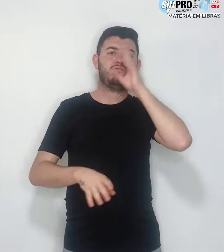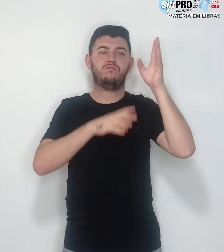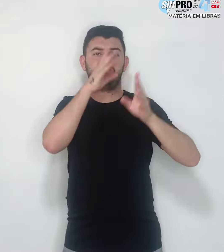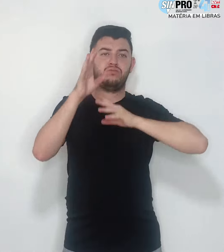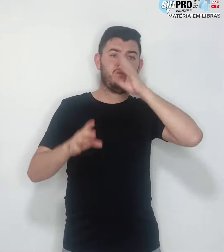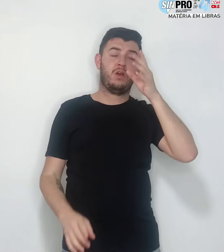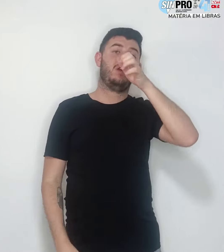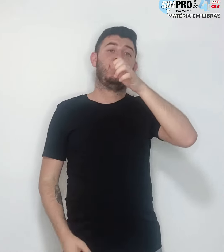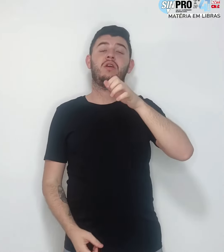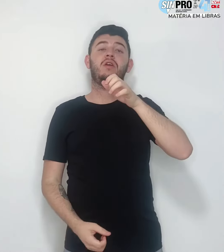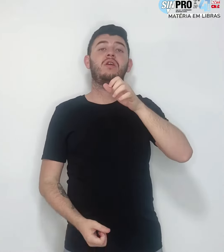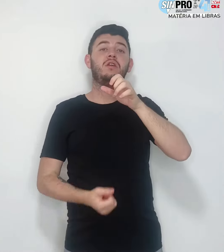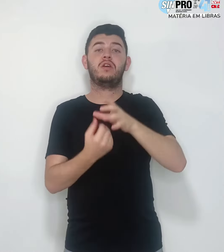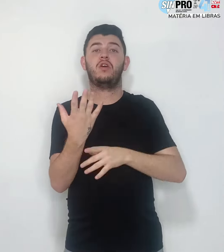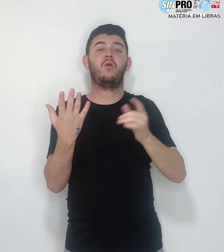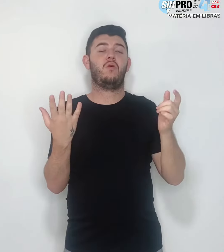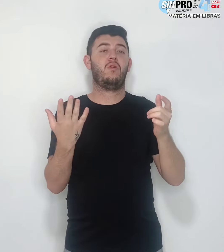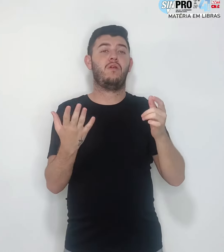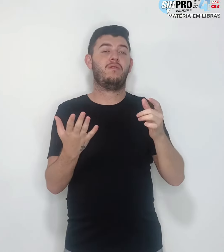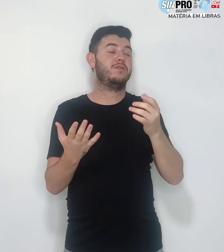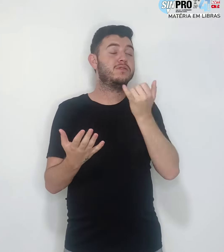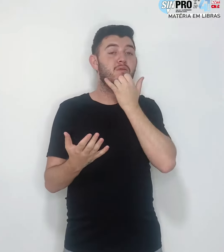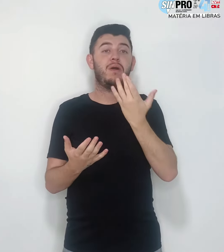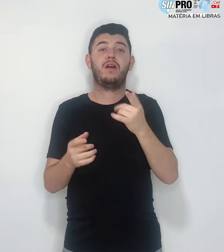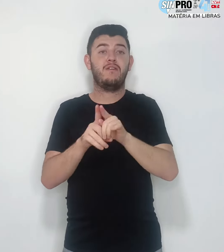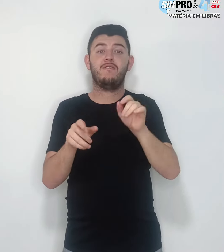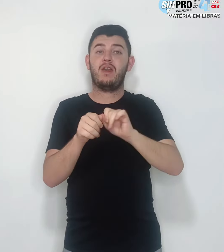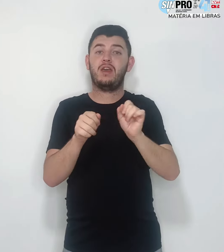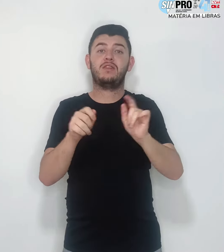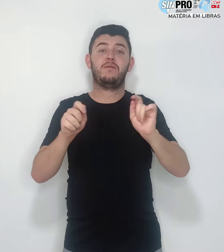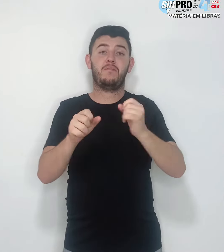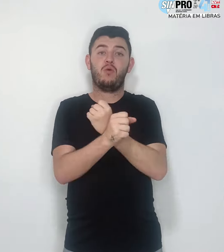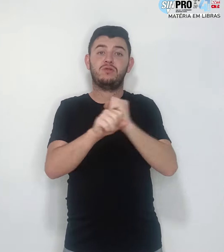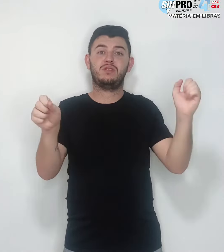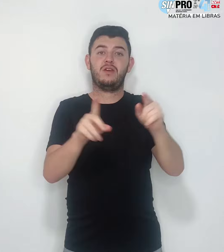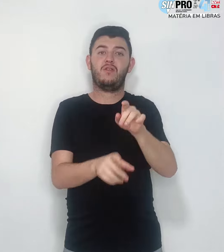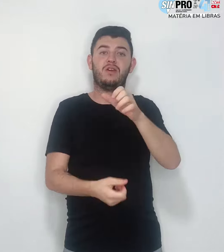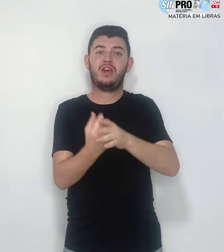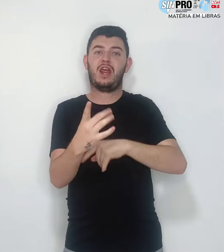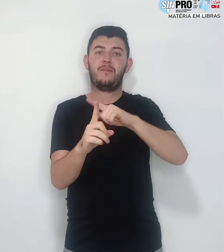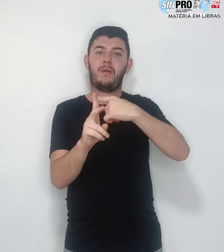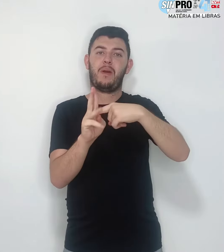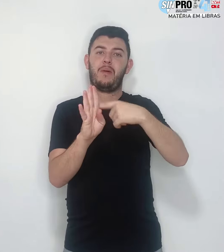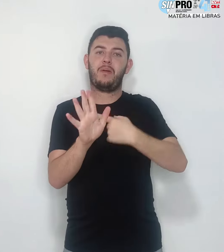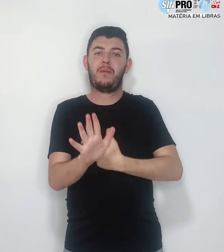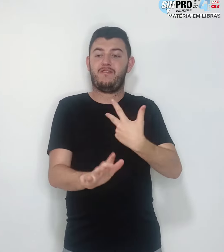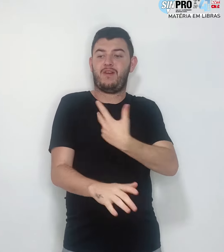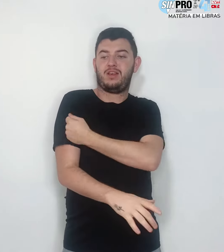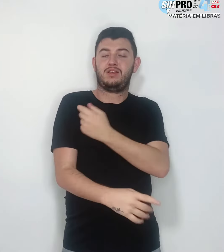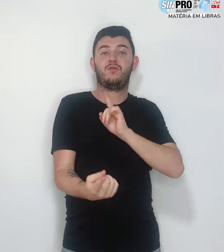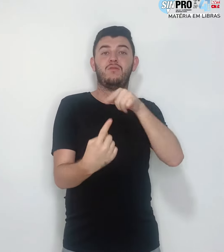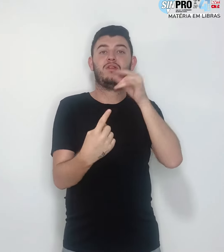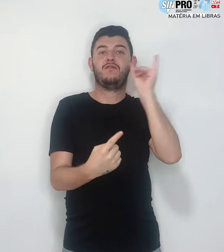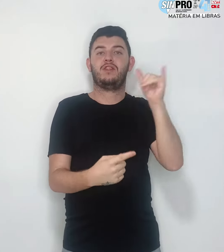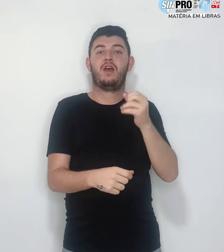que apresenta mais de 2 milhões de pessoas mortas pela doença. Diante do estrago, nessa